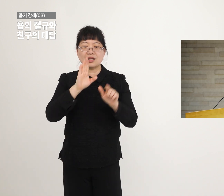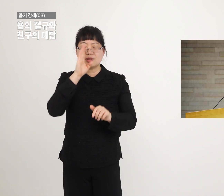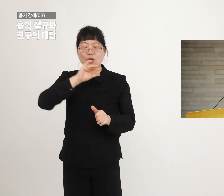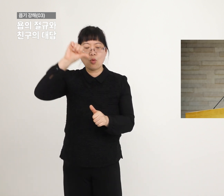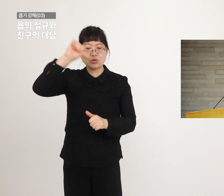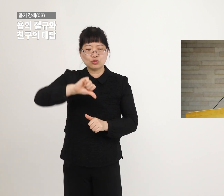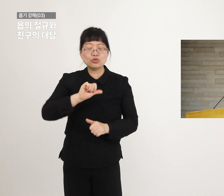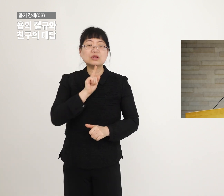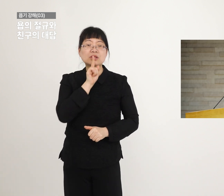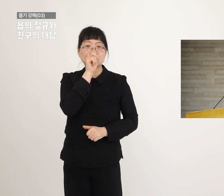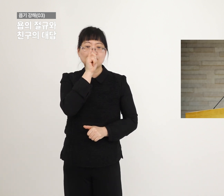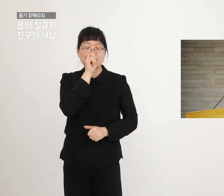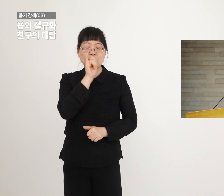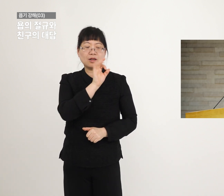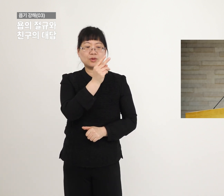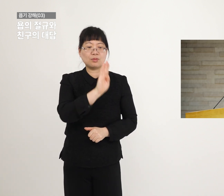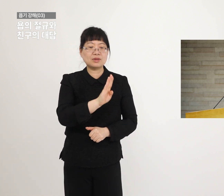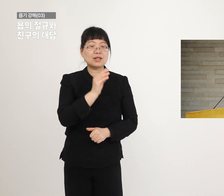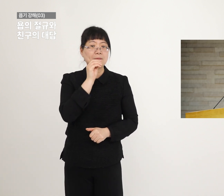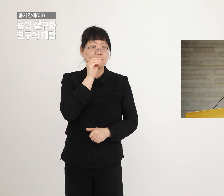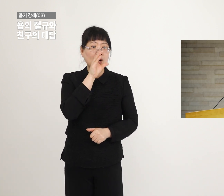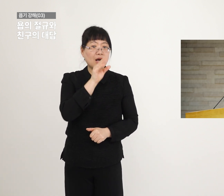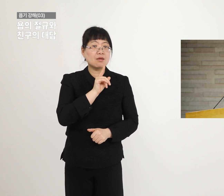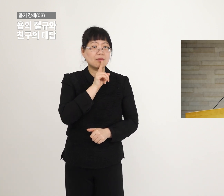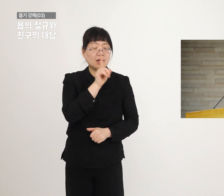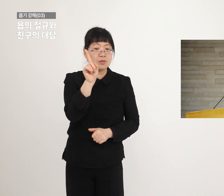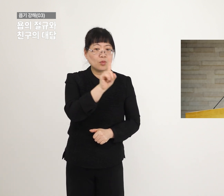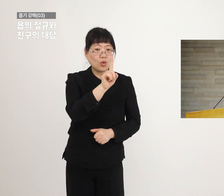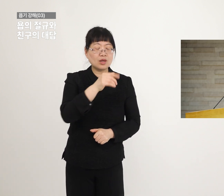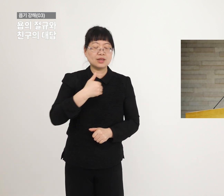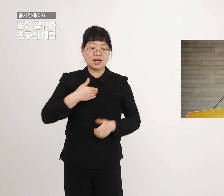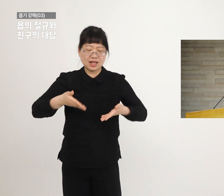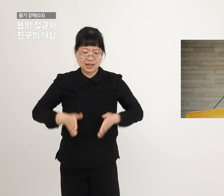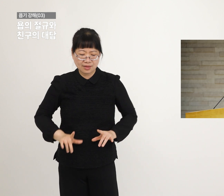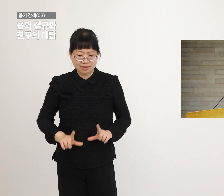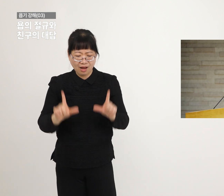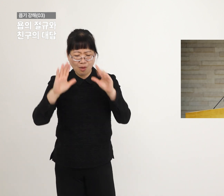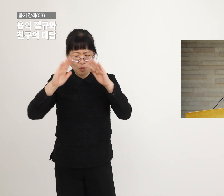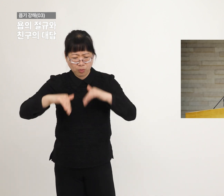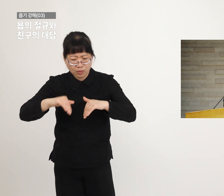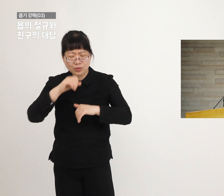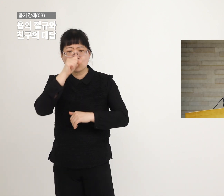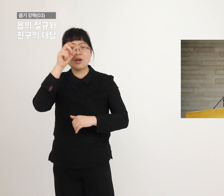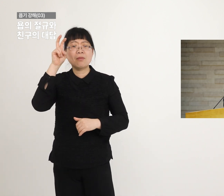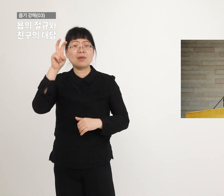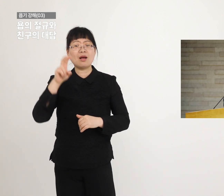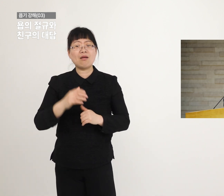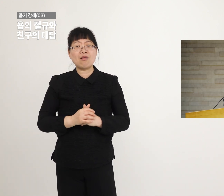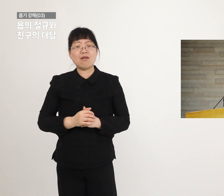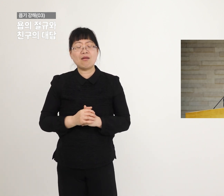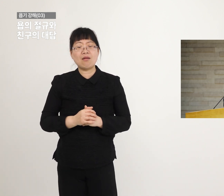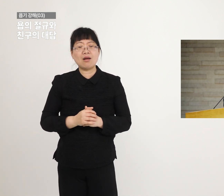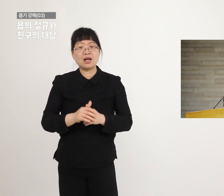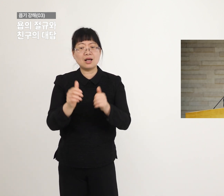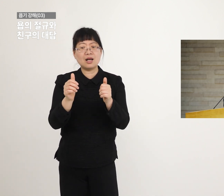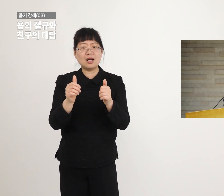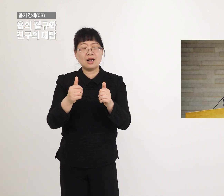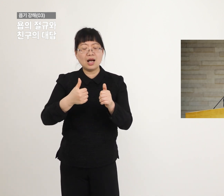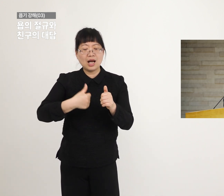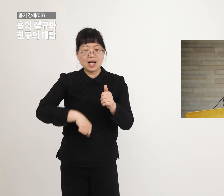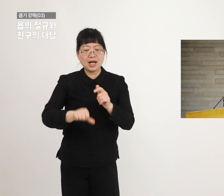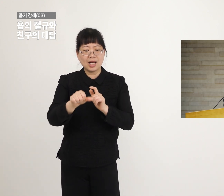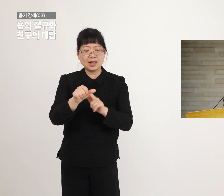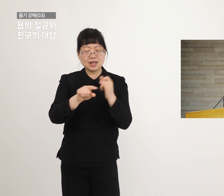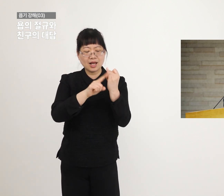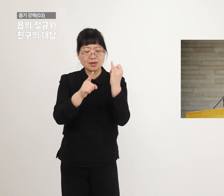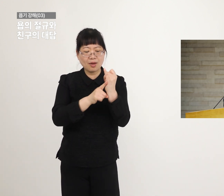저주하니라. 욥이 입을 열어 이르되 내가 난 날이 멸망하였더라면 사내 아이를 배웠다 하던